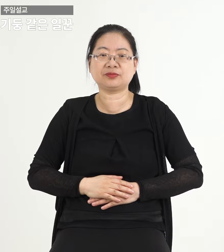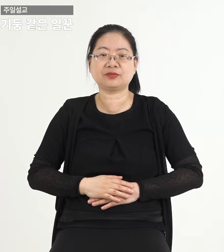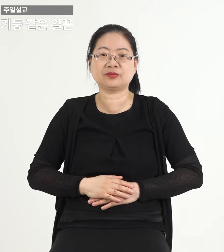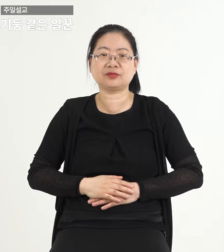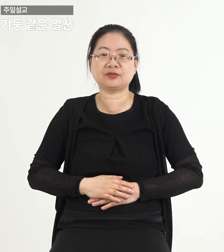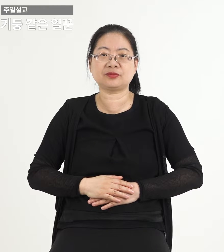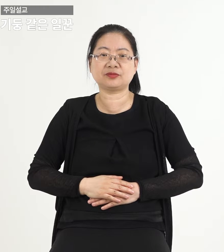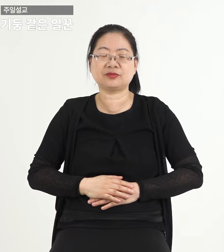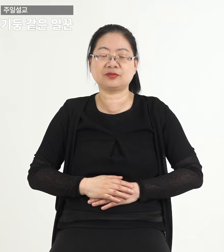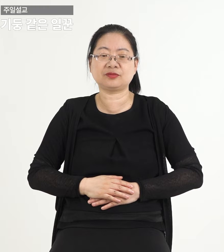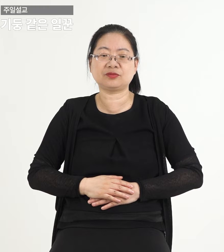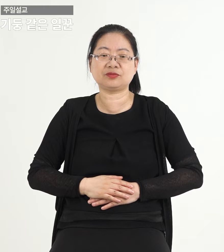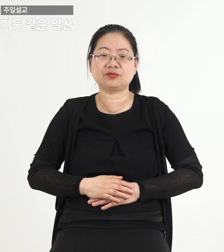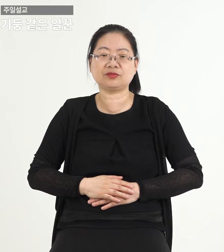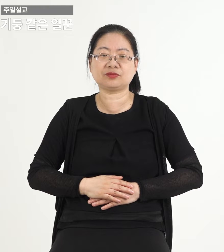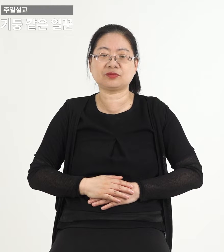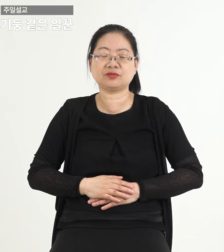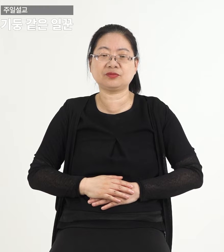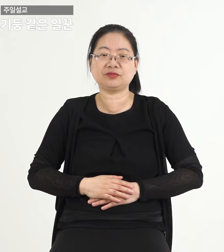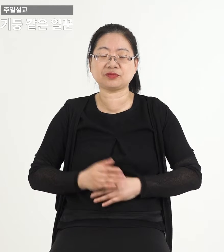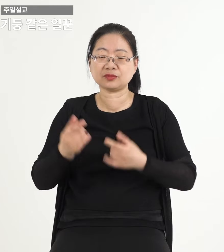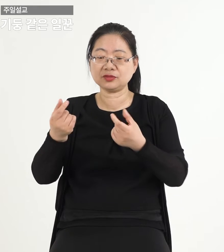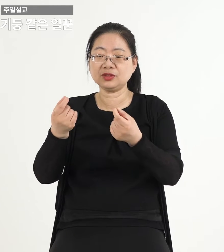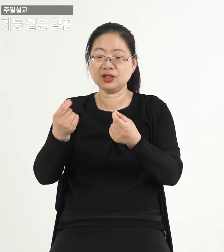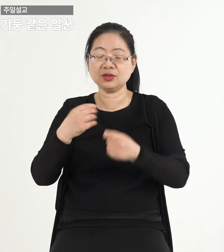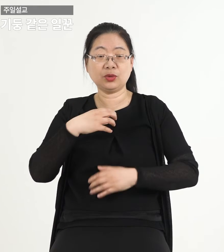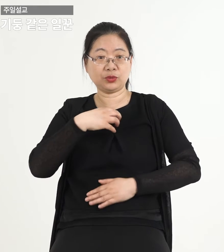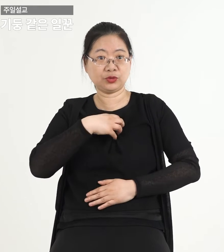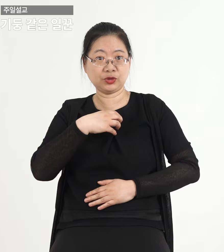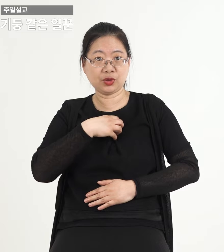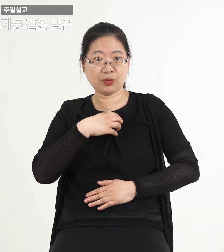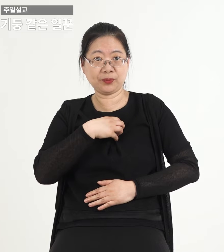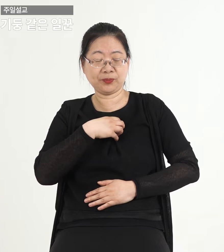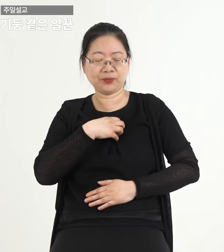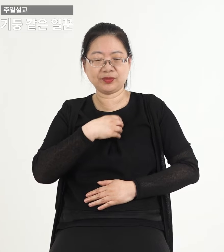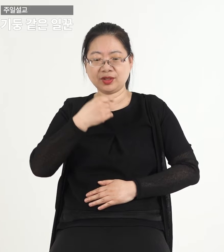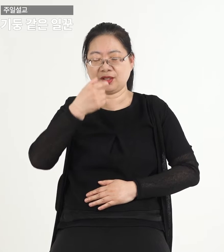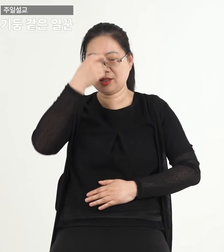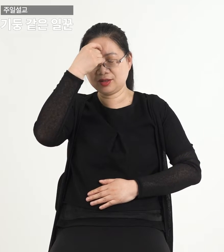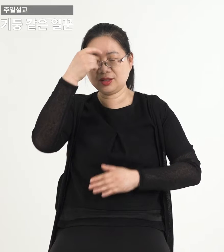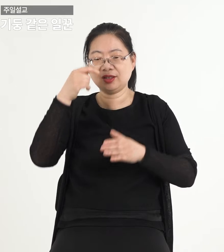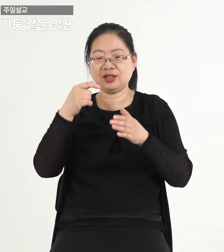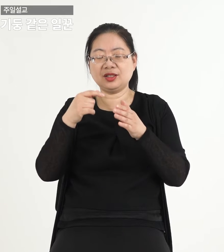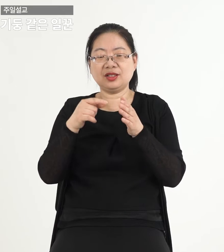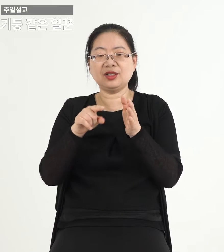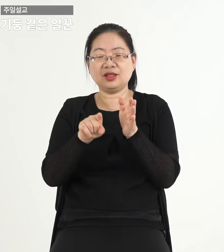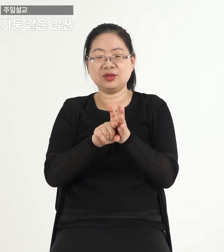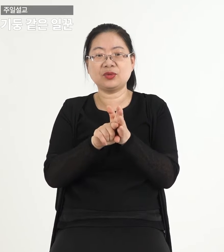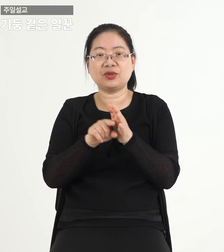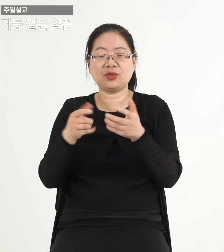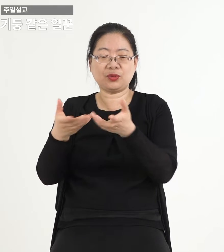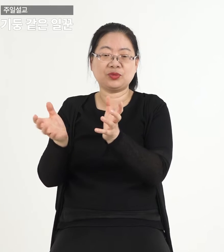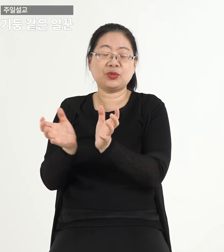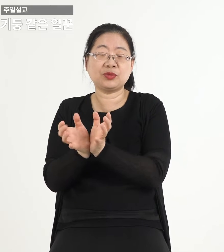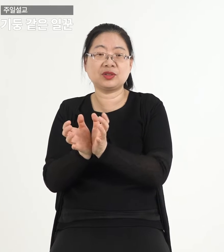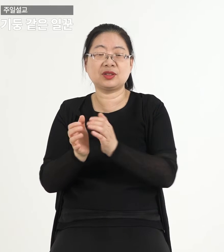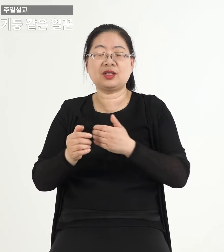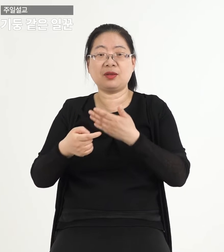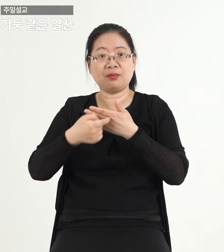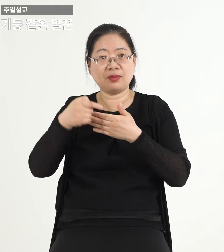그런데 그런 물리적인 위협 속에서 기독교 공동체가